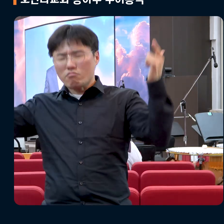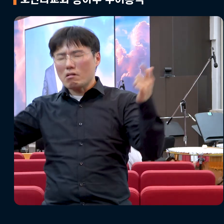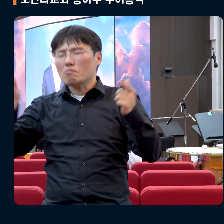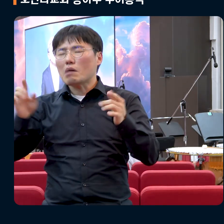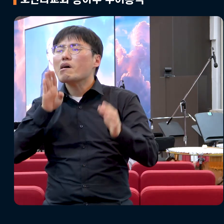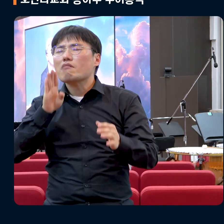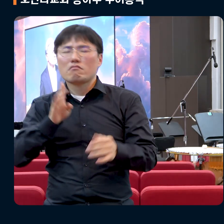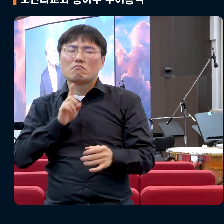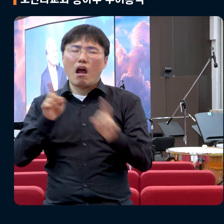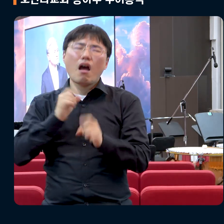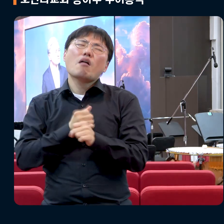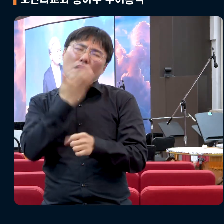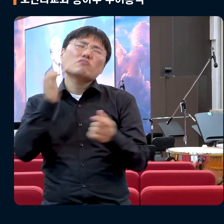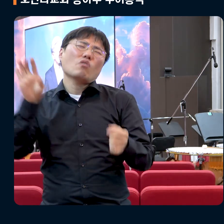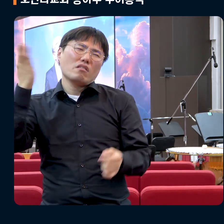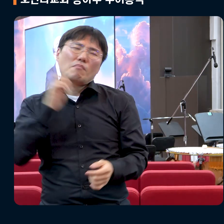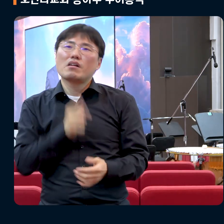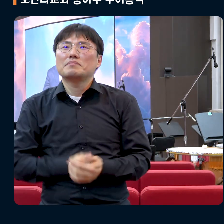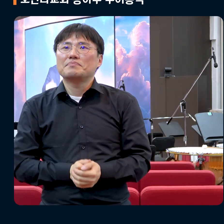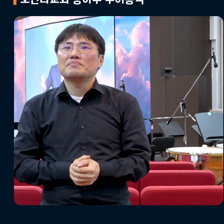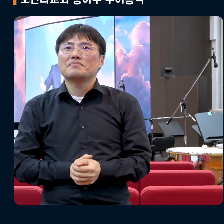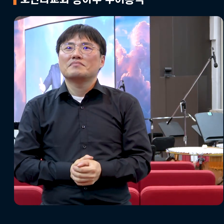맞고 잘못한 건 잘못한 것이고,